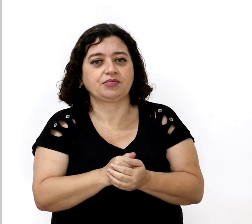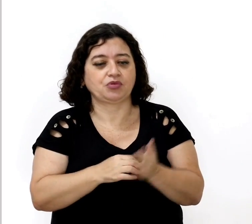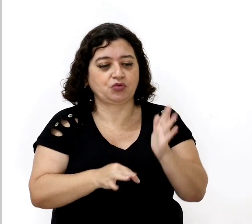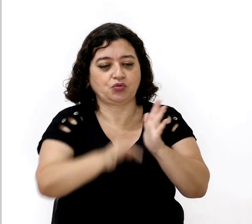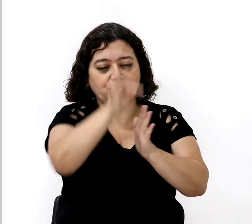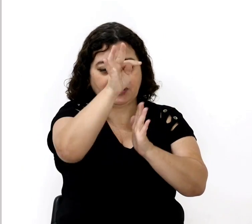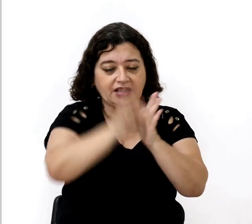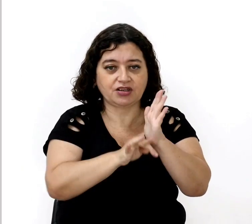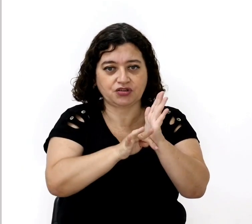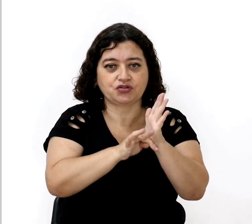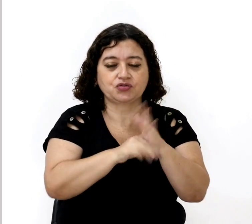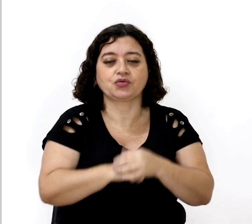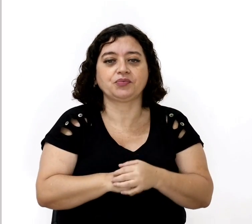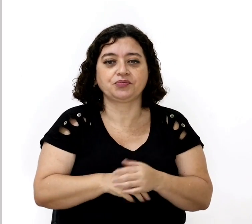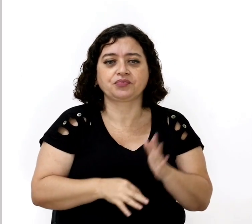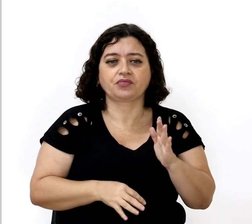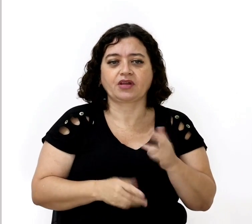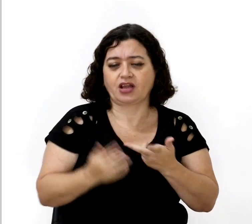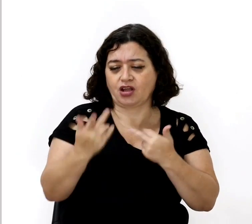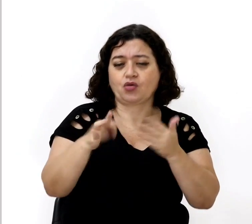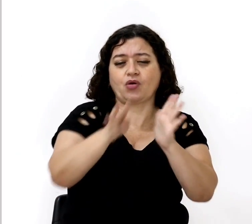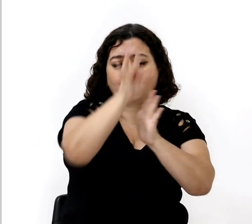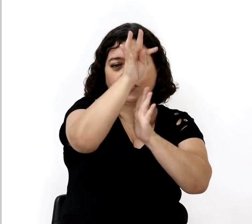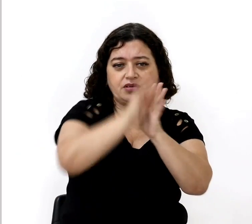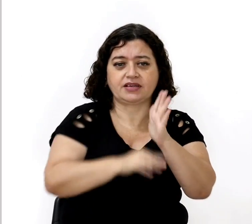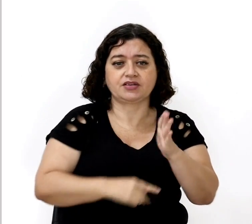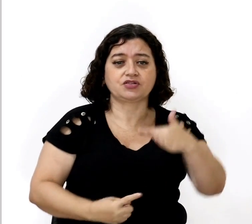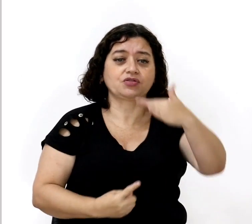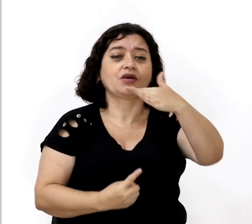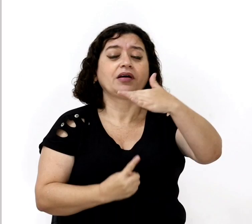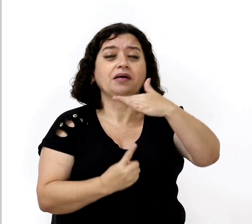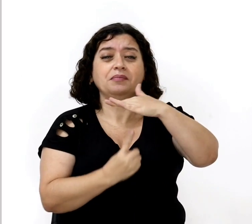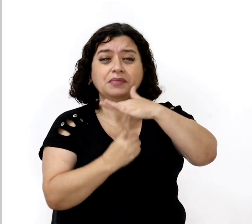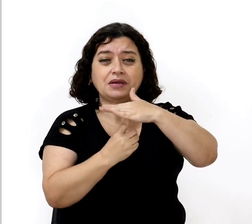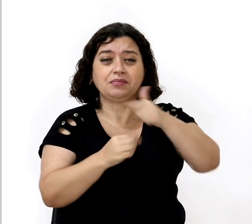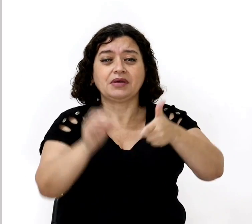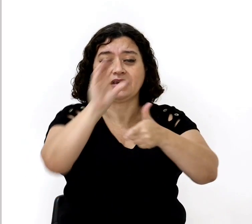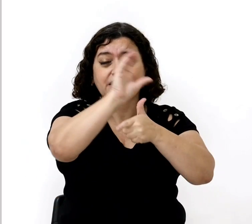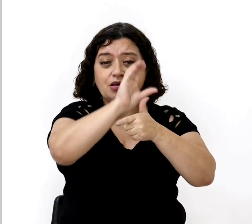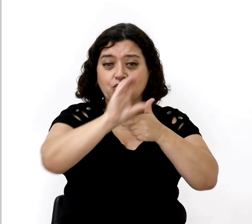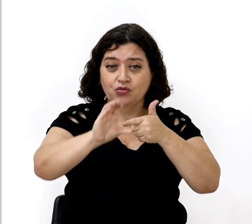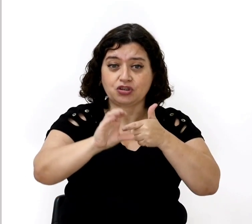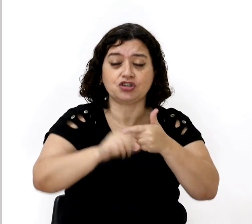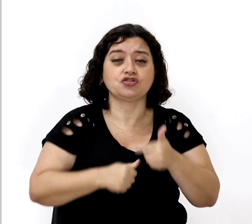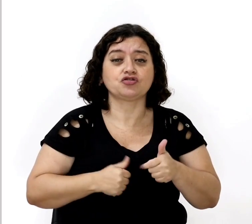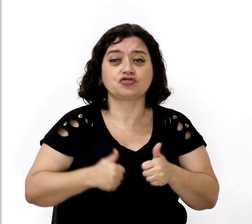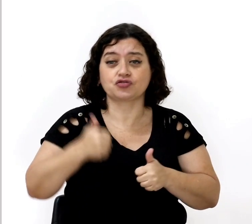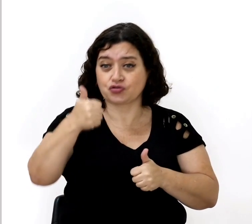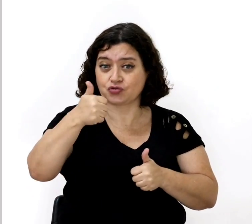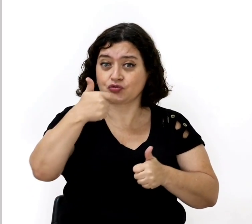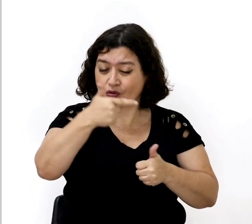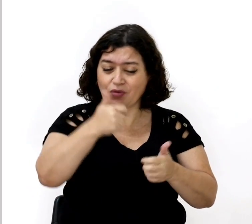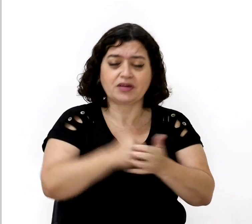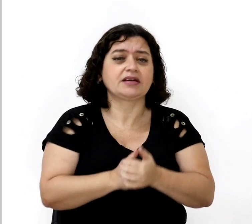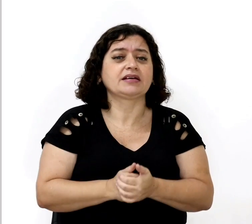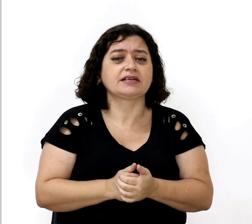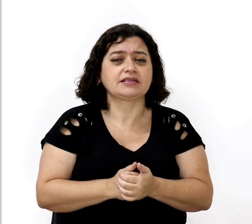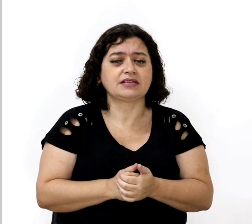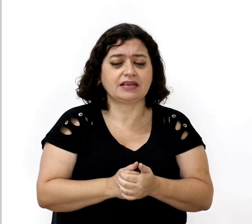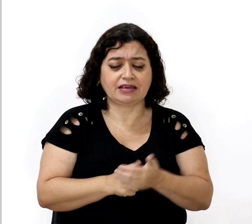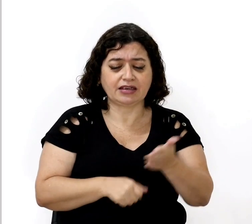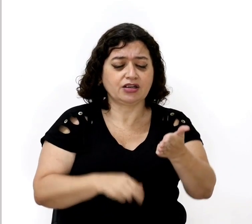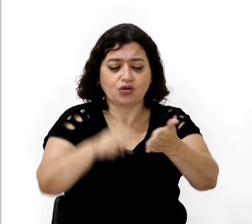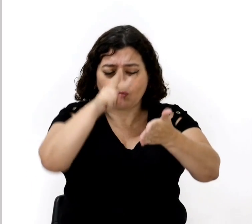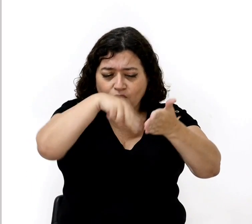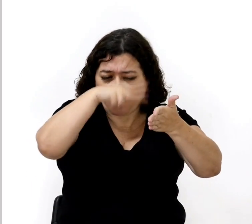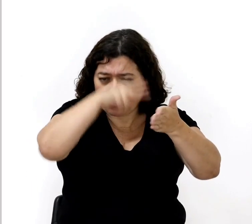alguns textos aqui que são citados, como o texto de 1 Coríntios 12, 1 Pedro 2,5, né,